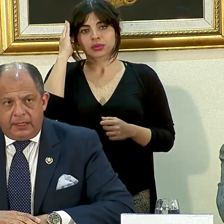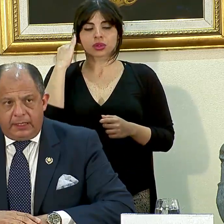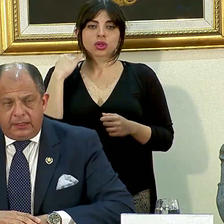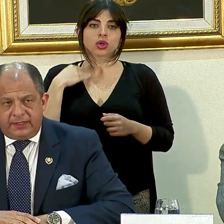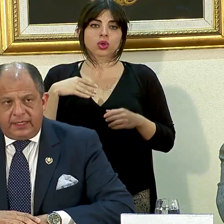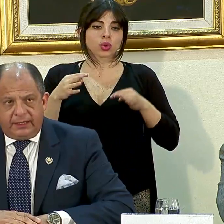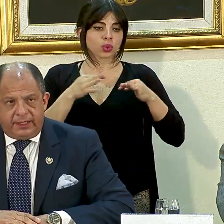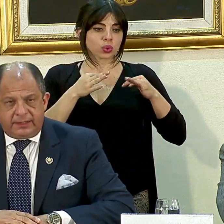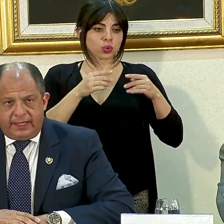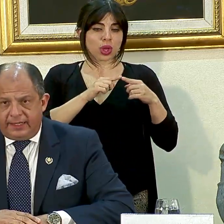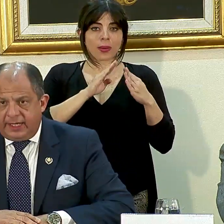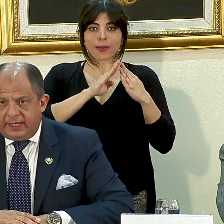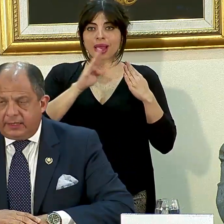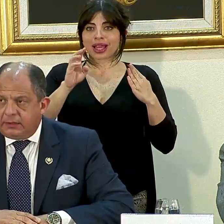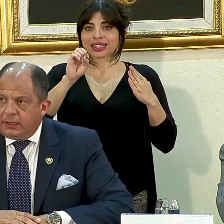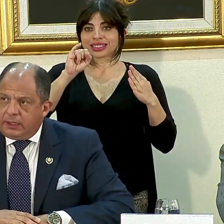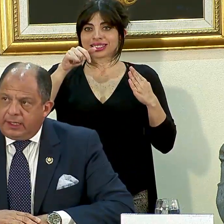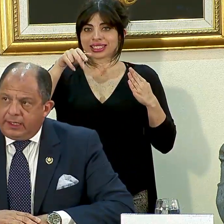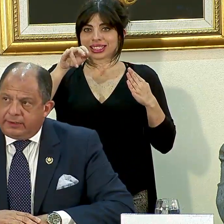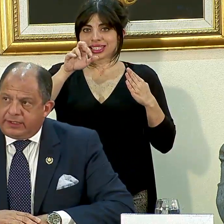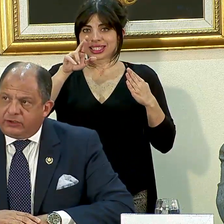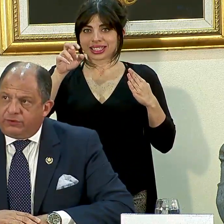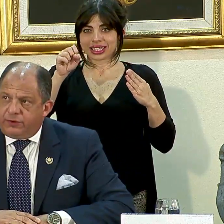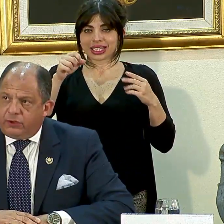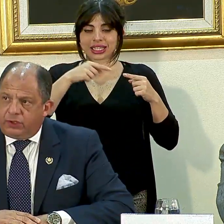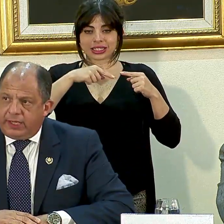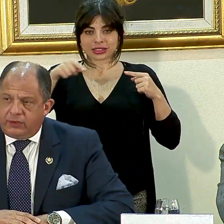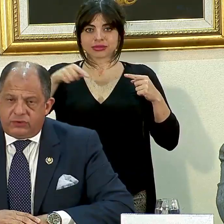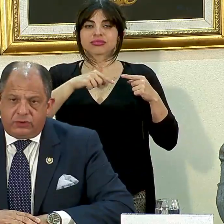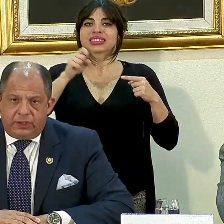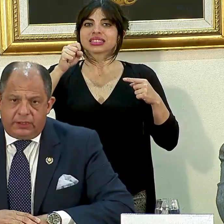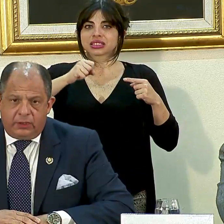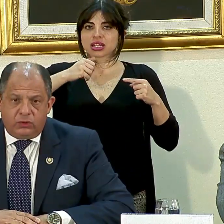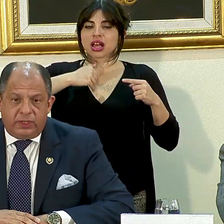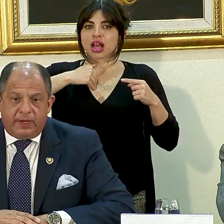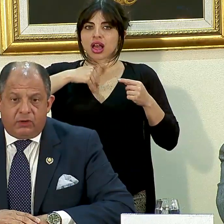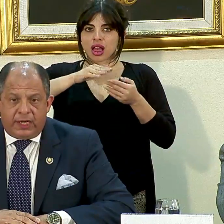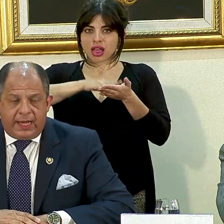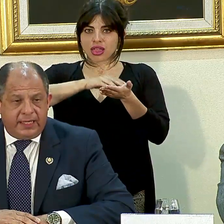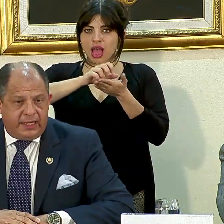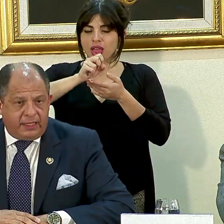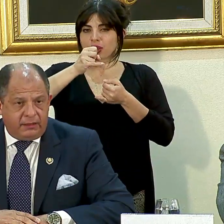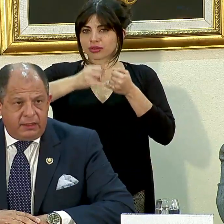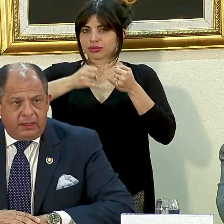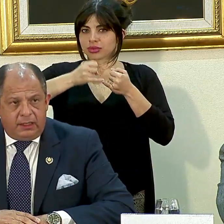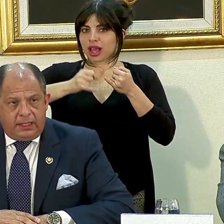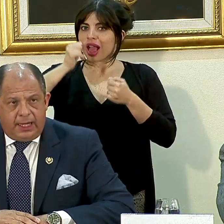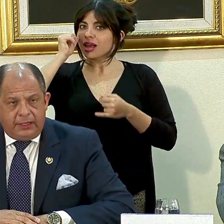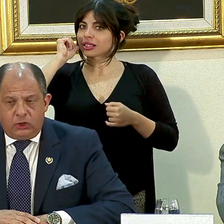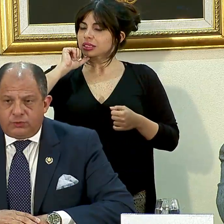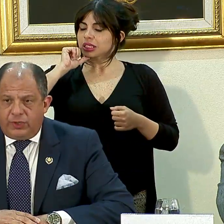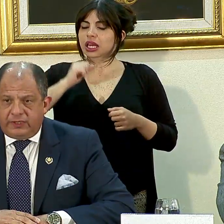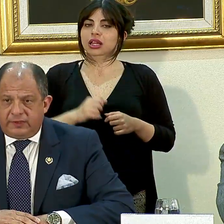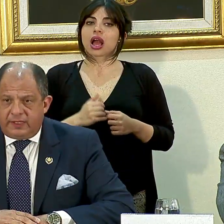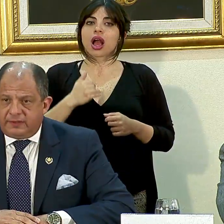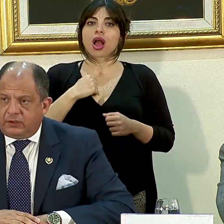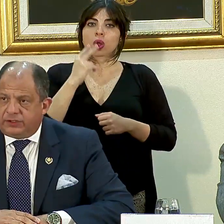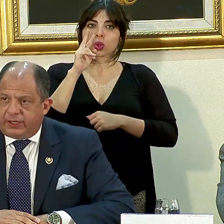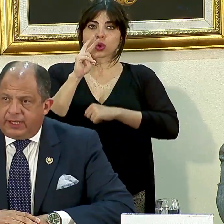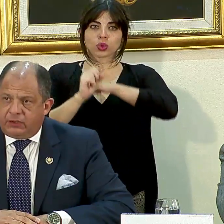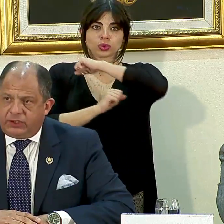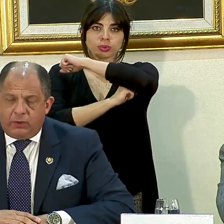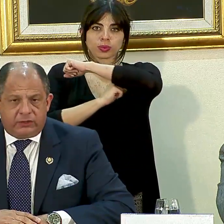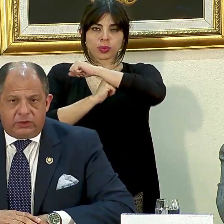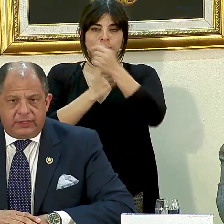Turrialba y Siquirres, la herediana, sí sufrió daños de última hora ayer. Hay dos puentes que han